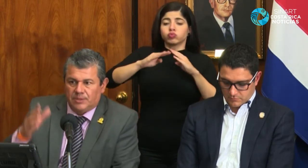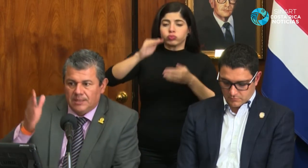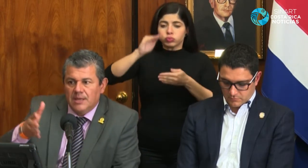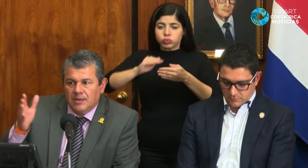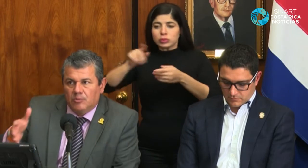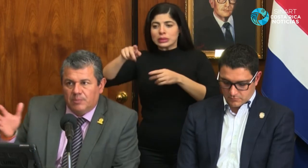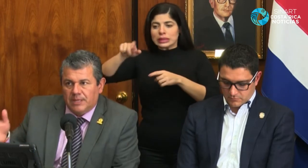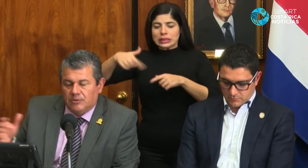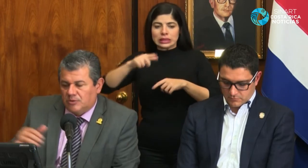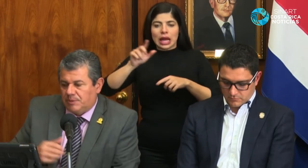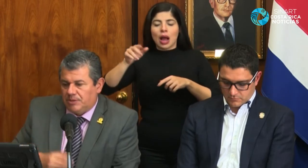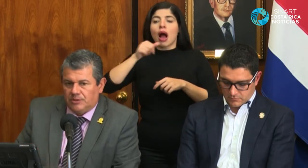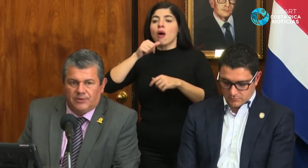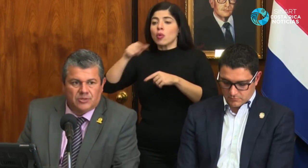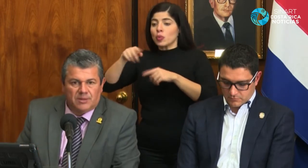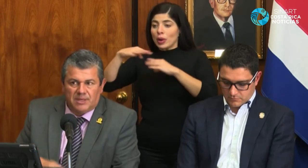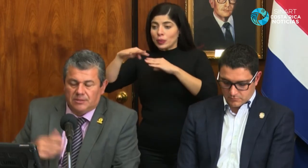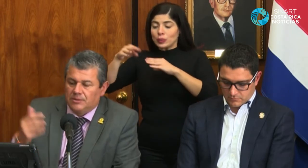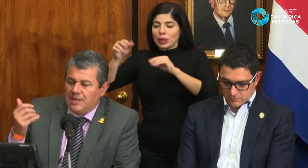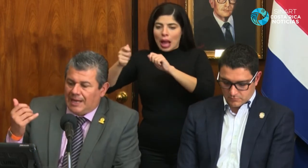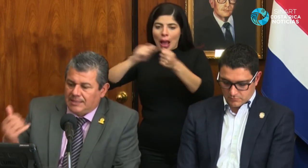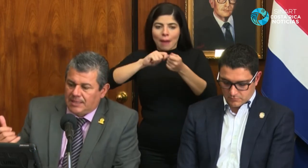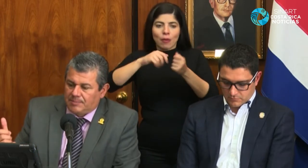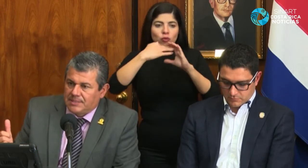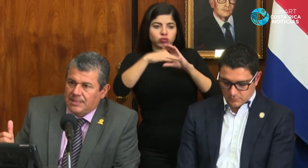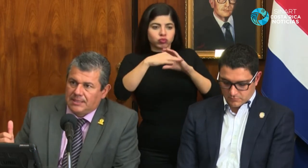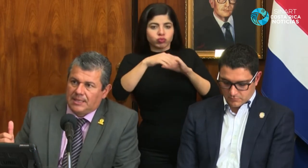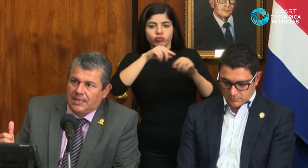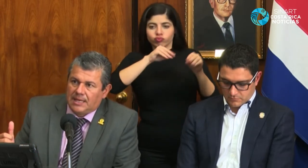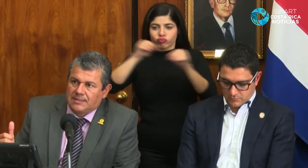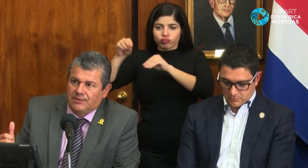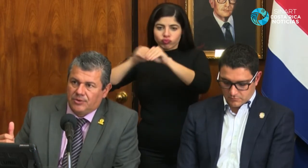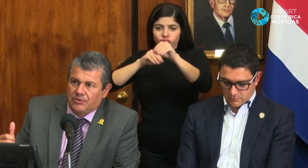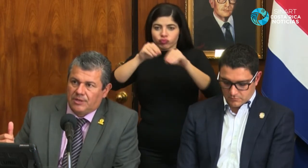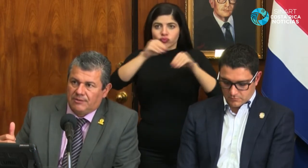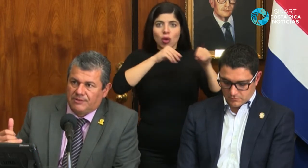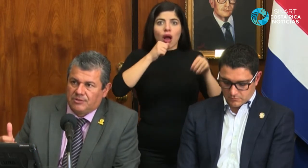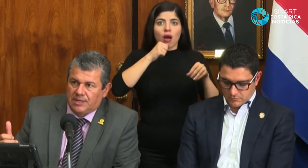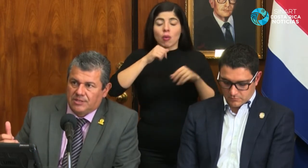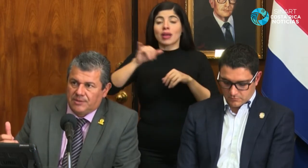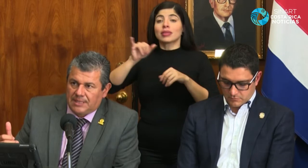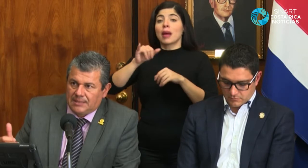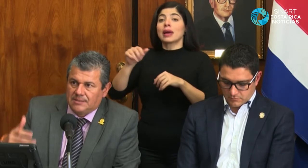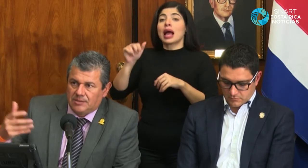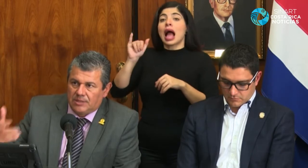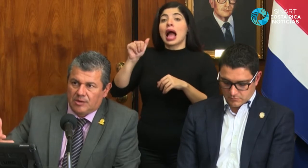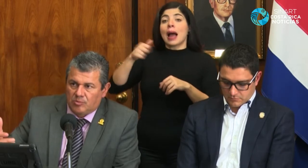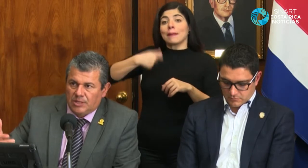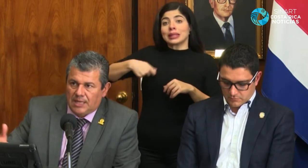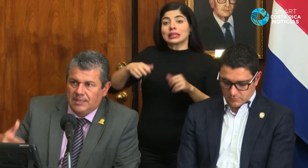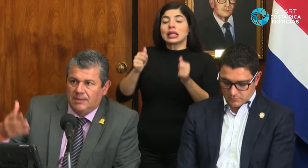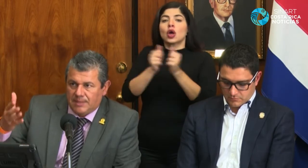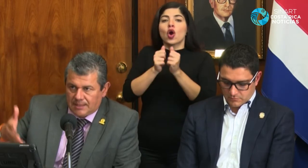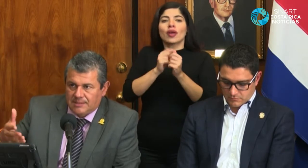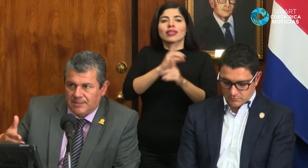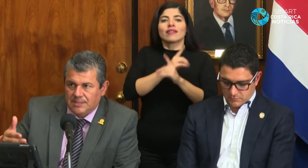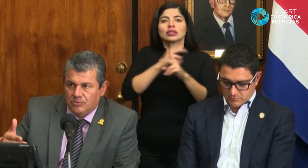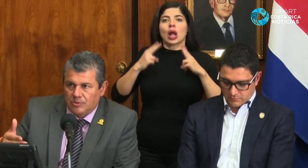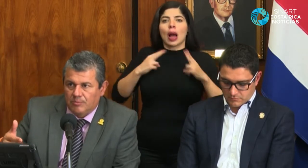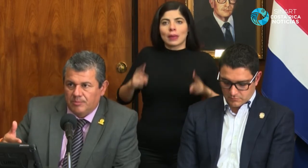para poder cumplir con los periodos de racionamiento. Ayer la presidenta de AIA se reunió con la Defensoría de los Habitantes y con la comunidad y